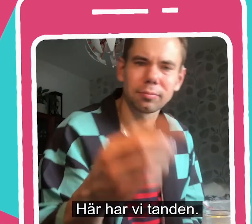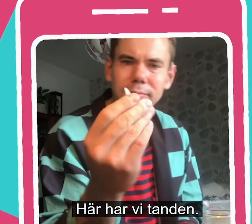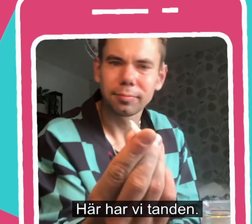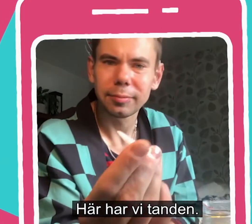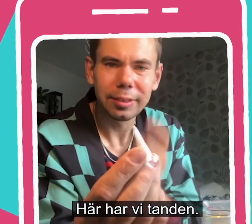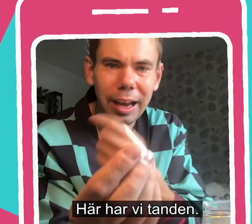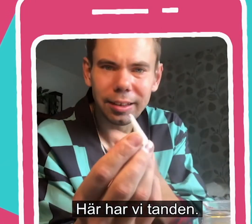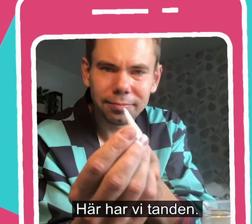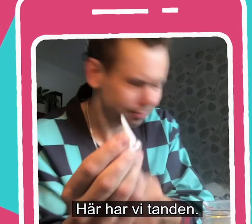Här har vi tanden.